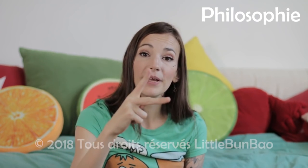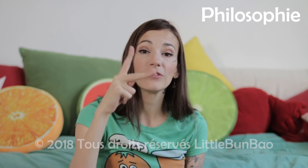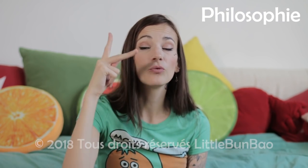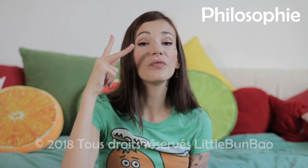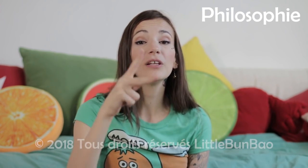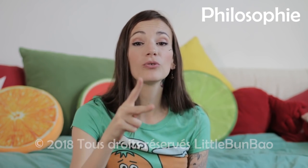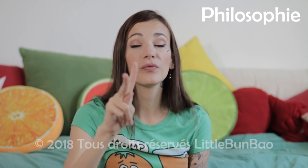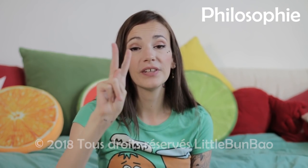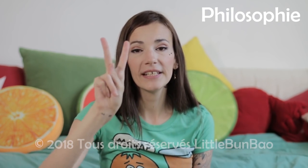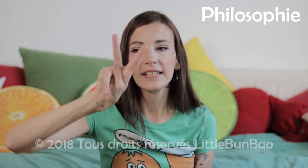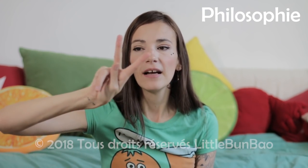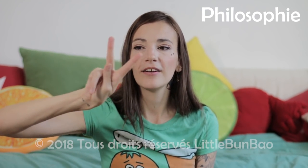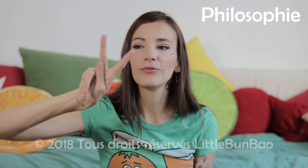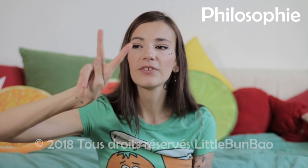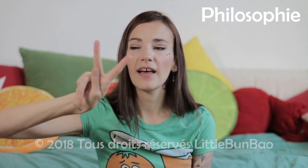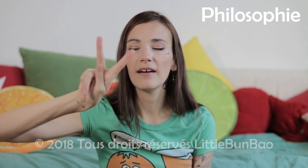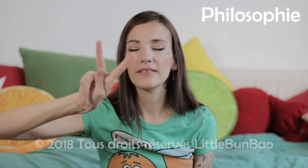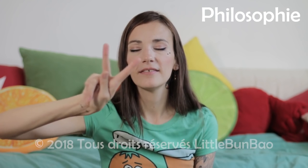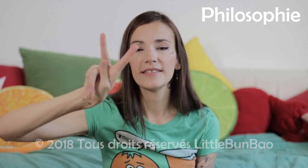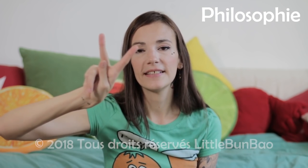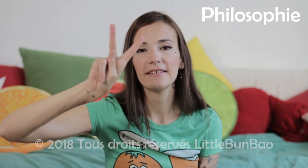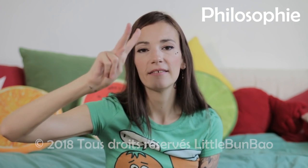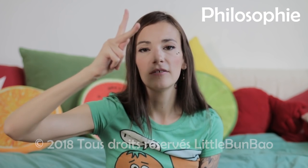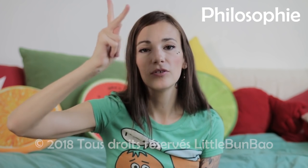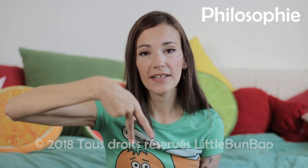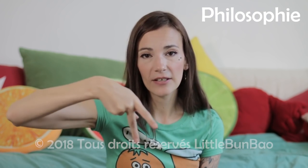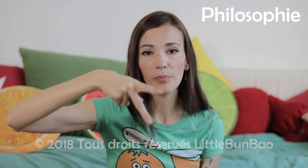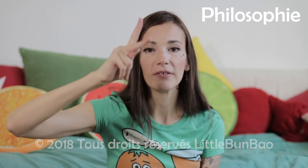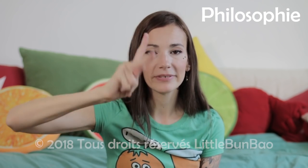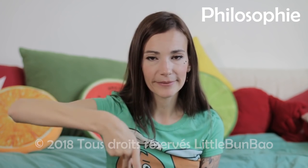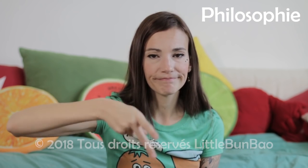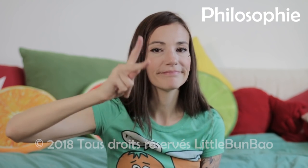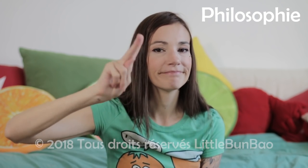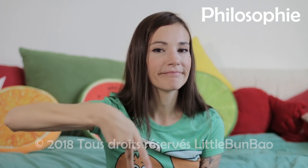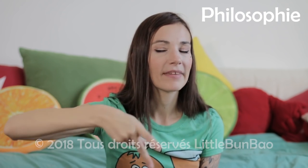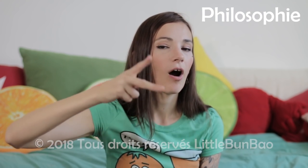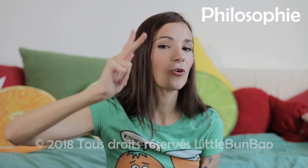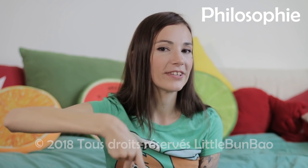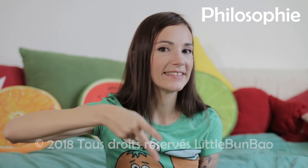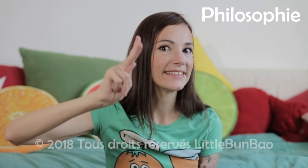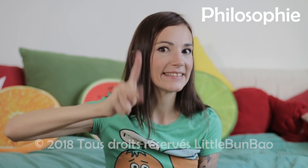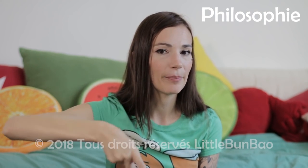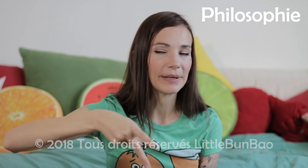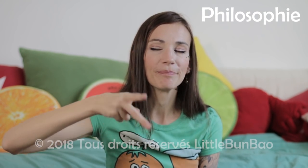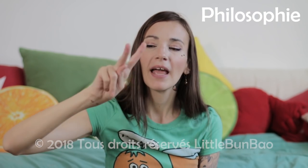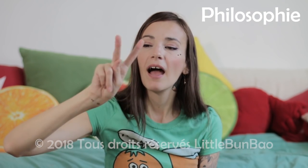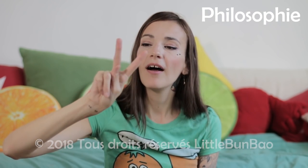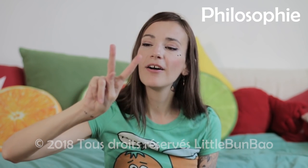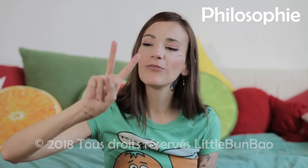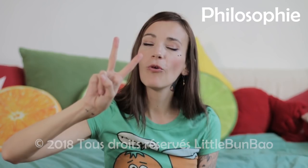de philosophie, donc ça c'est le P en fait, en langue des signes c'est ça P. Donc on fait